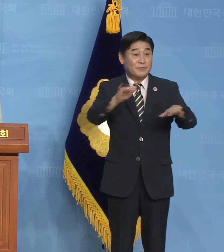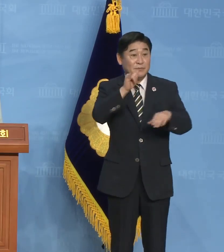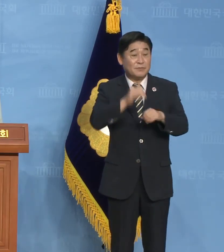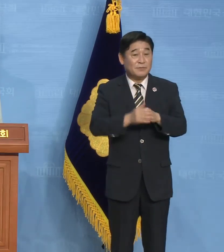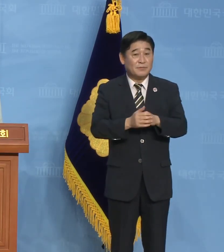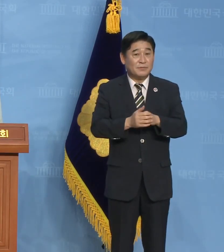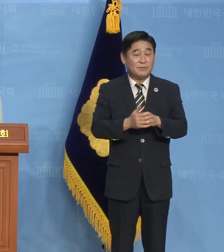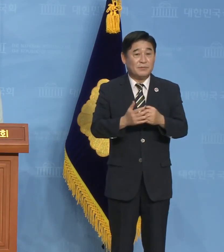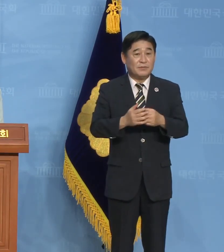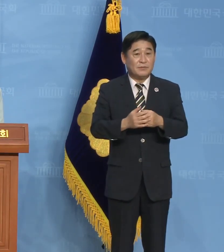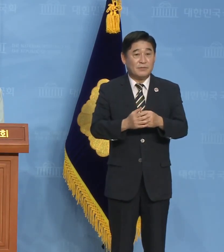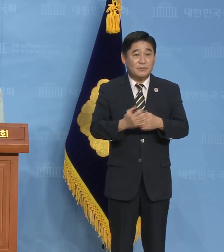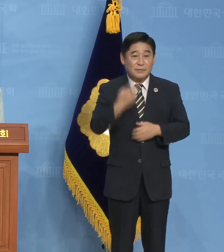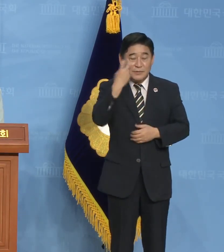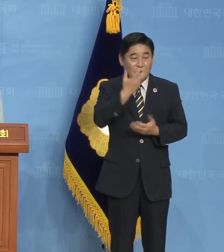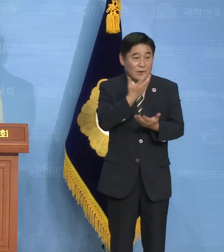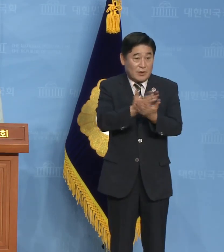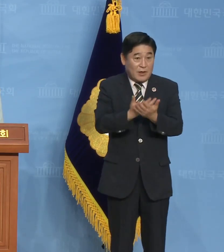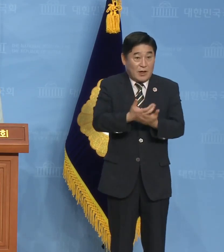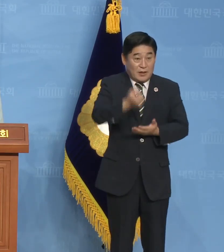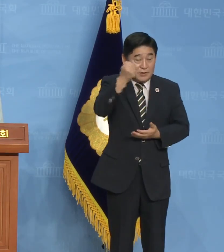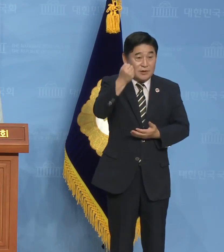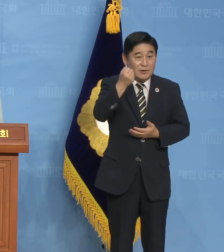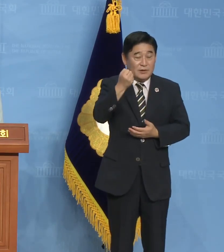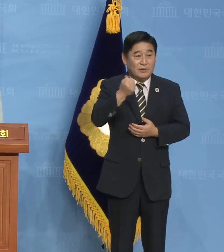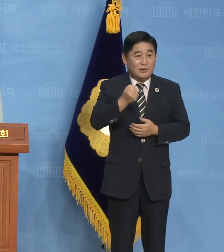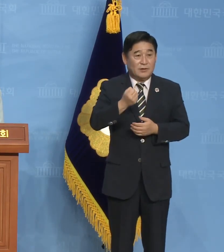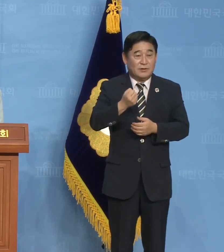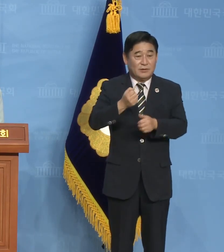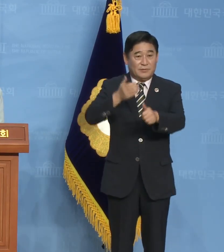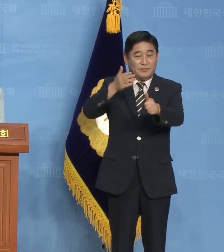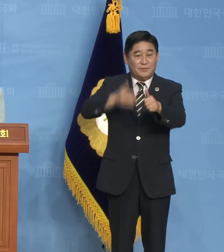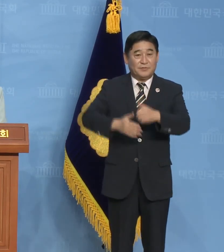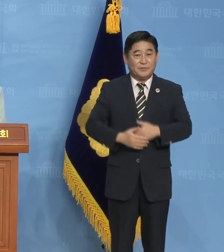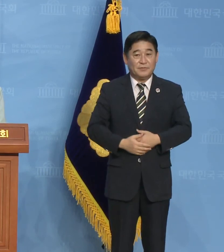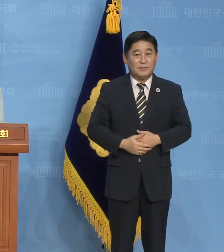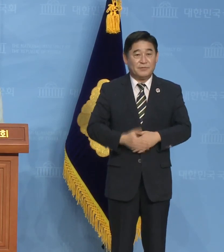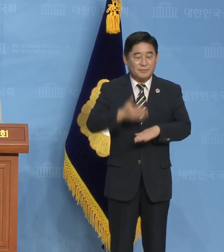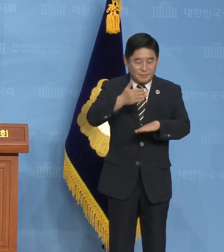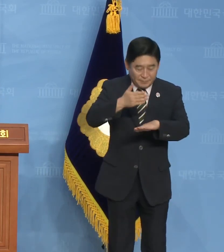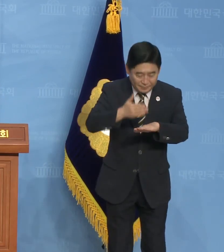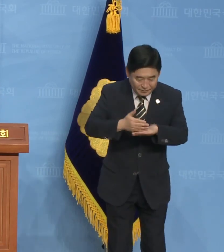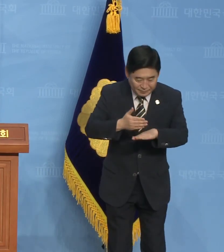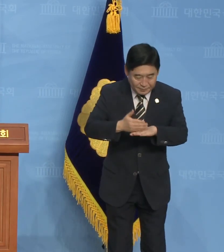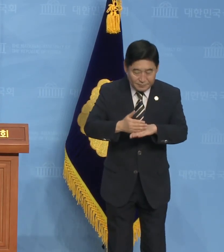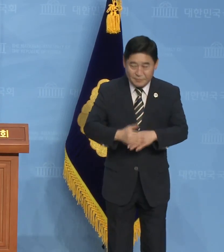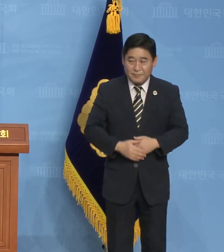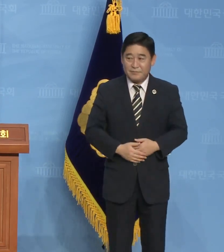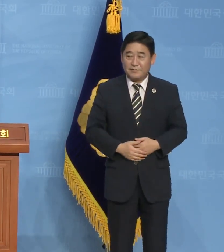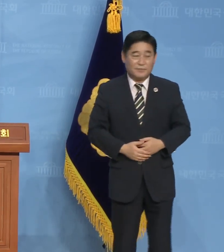두었습니다. 보도하실 때 많은 참고를 부탁드립니다. 고맙습니다.